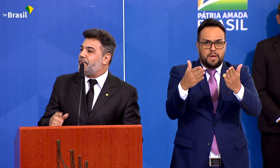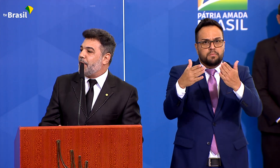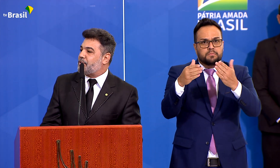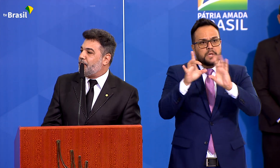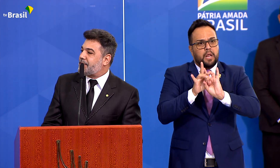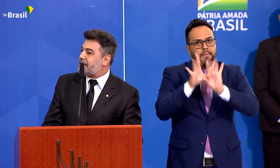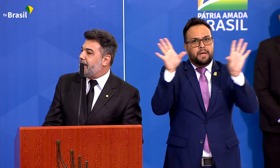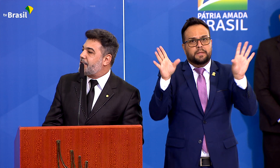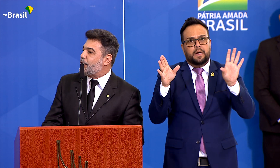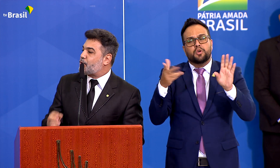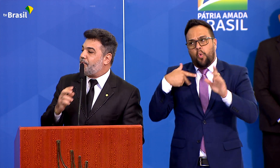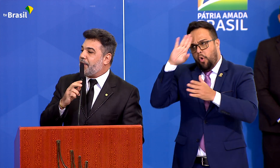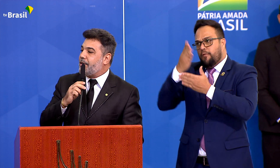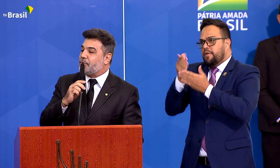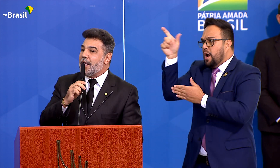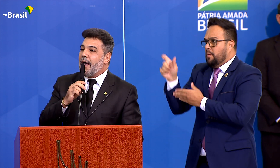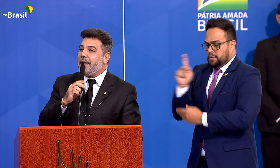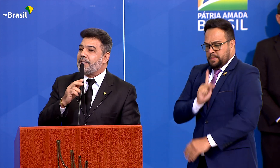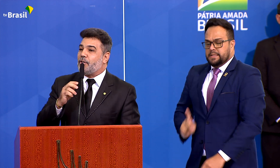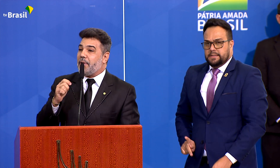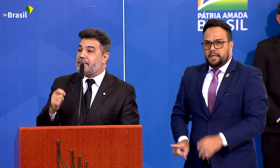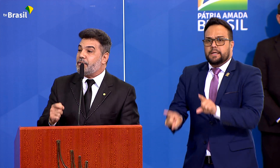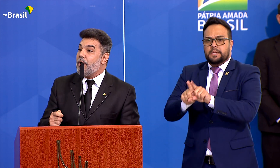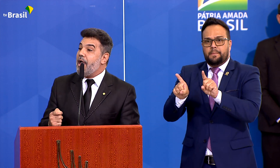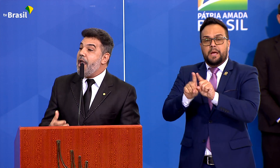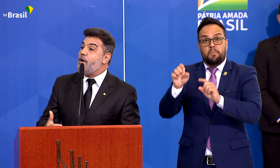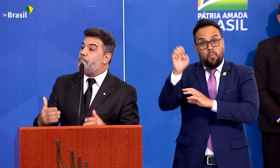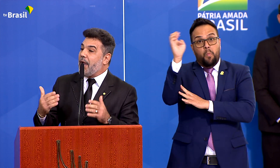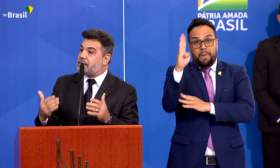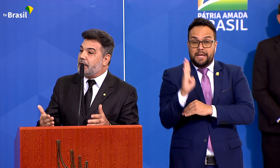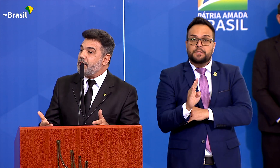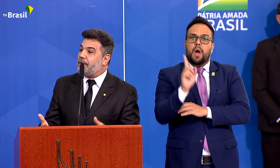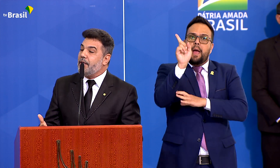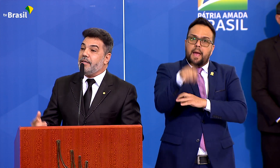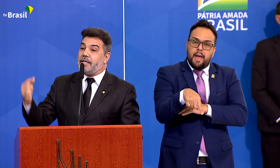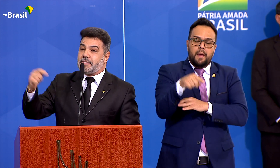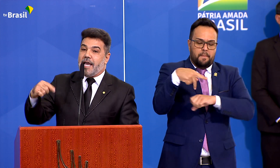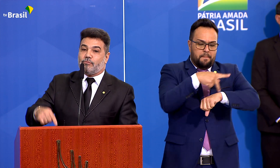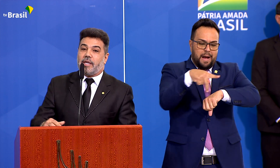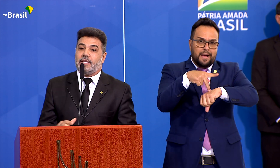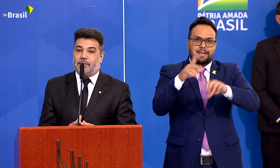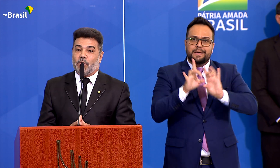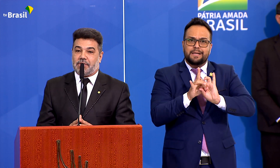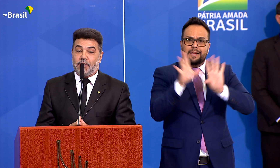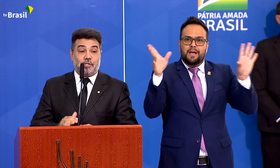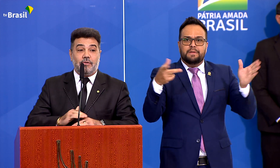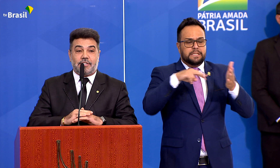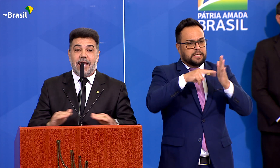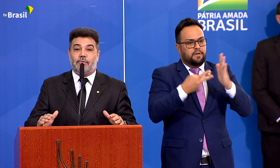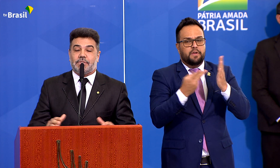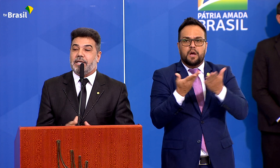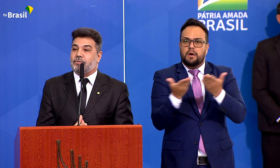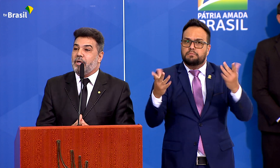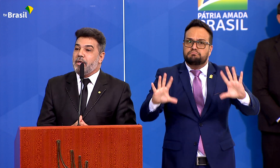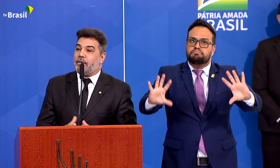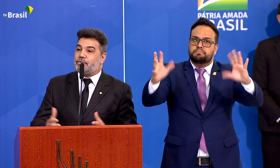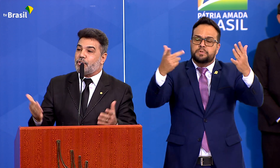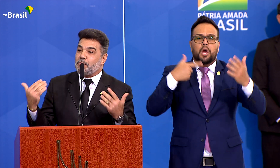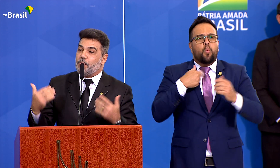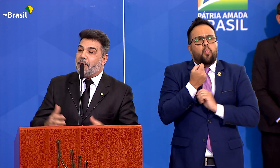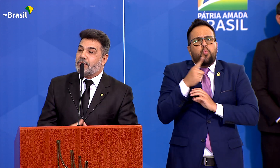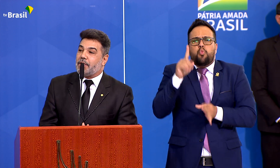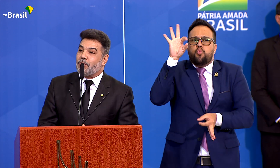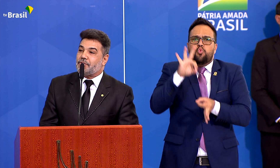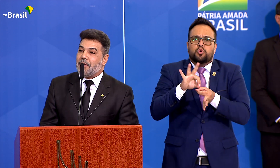Presidente nós confiamos em vossa excelência' nós confiamos ainda que o Brasil é um país livre e esse aqui demonstrei isso eu encerro dizendo